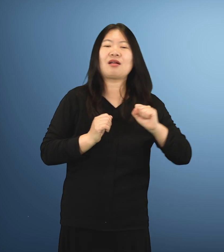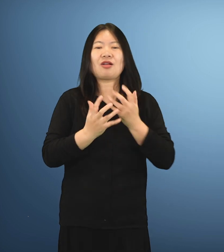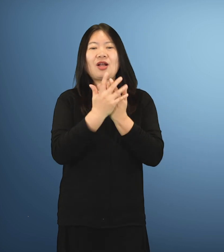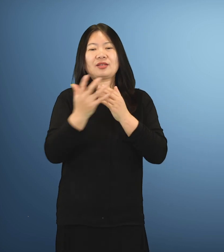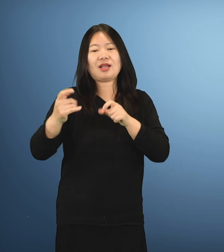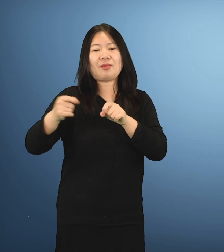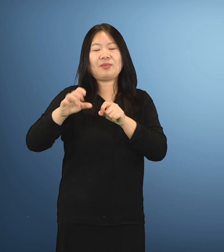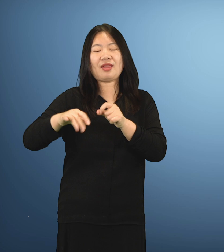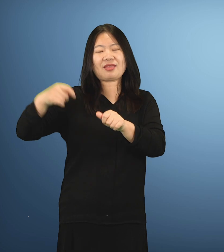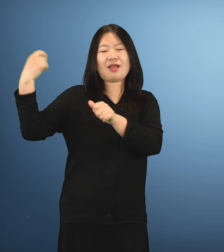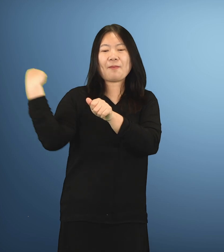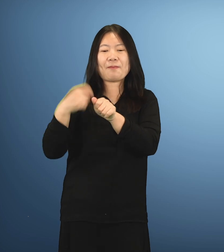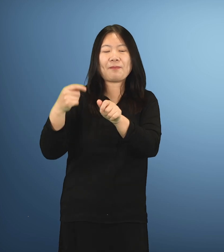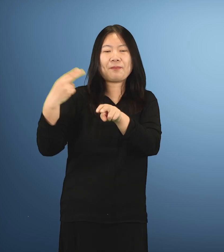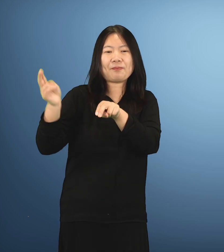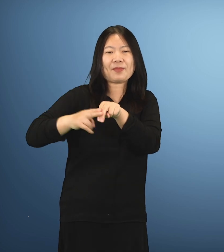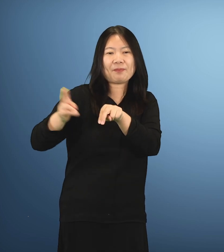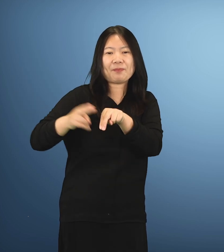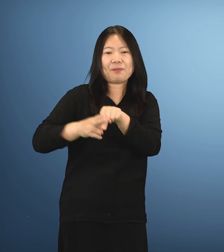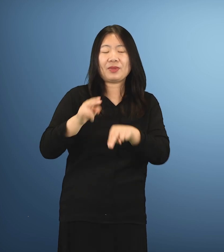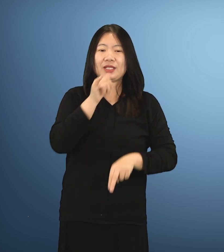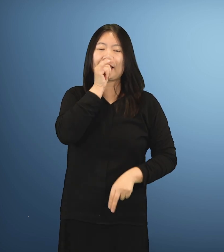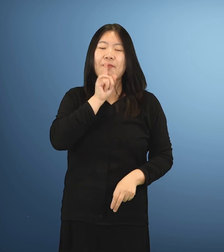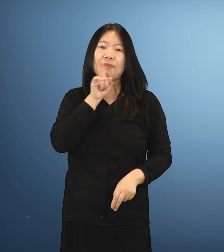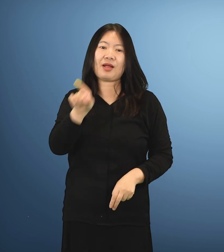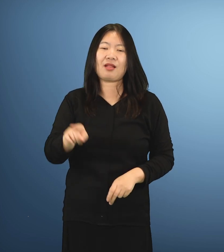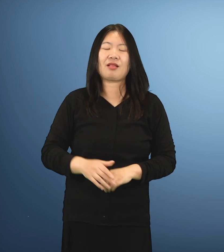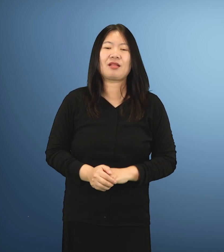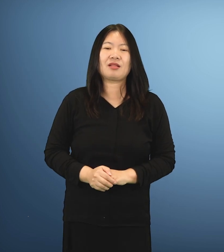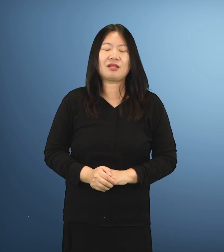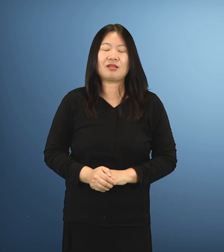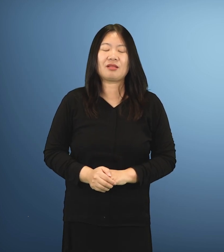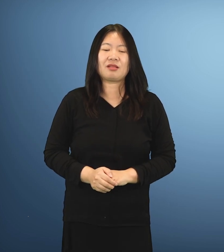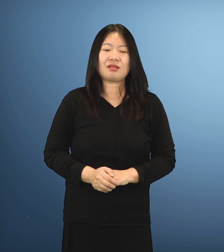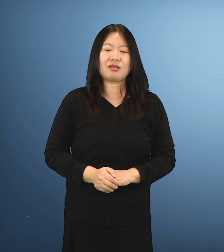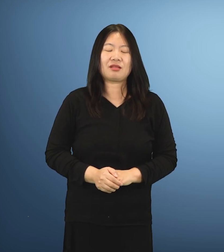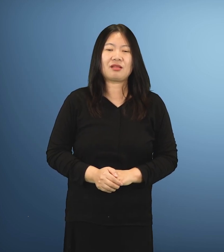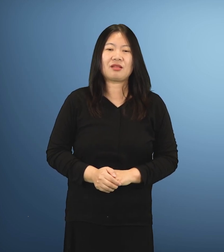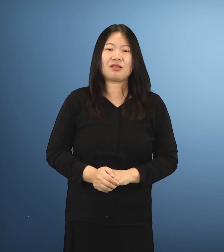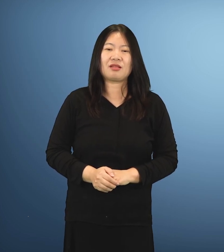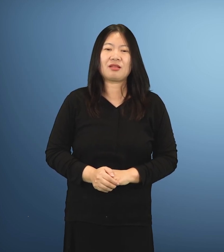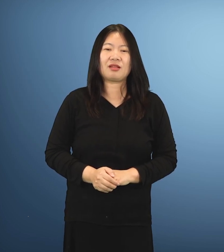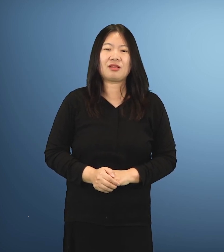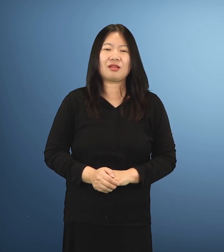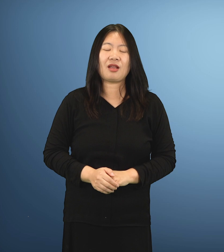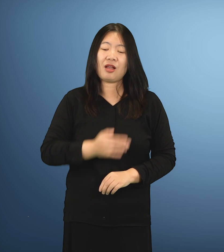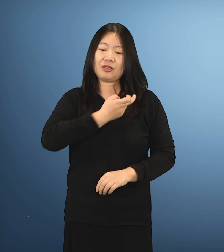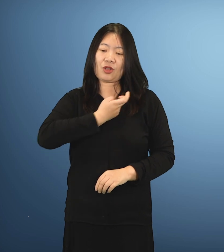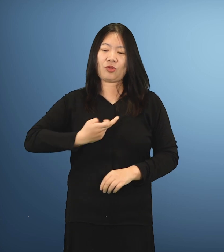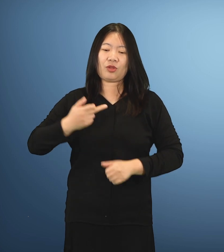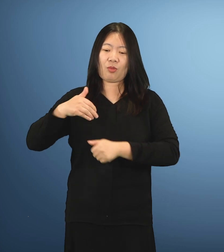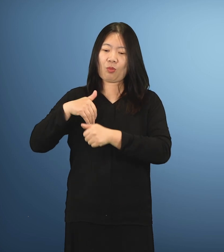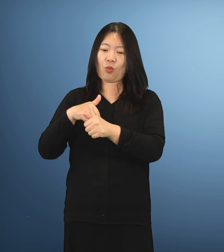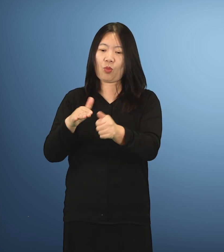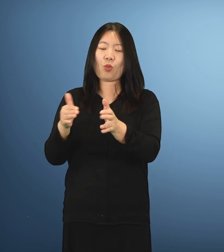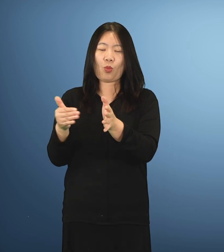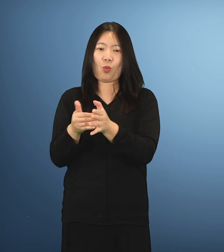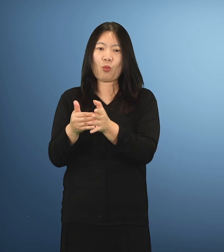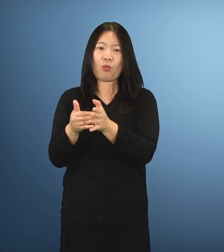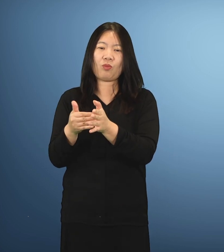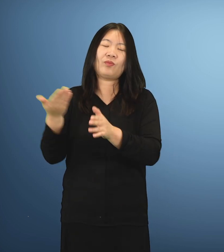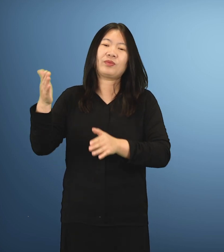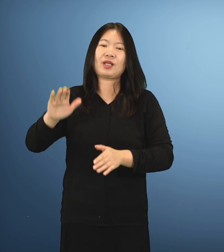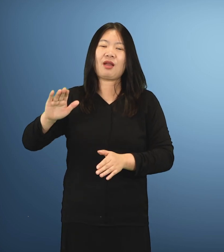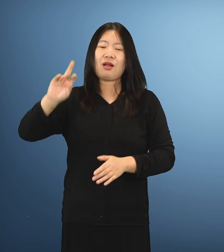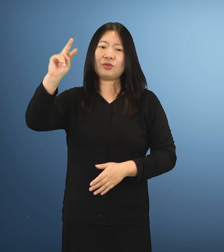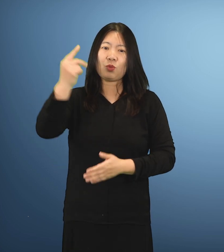보실까요? 무슨 얘기인가요? 전부 다. 예, 그들을 보내는데